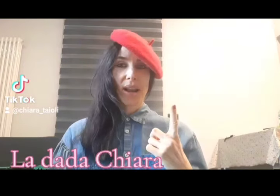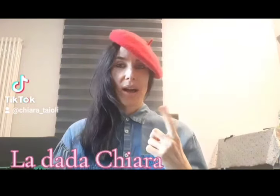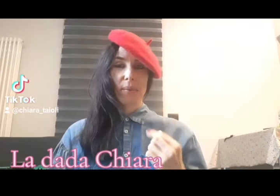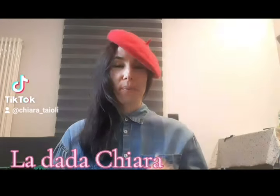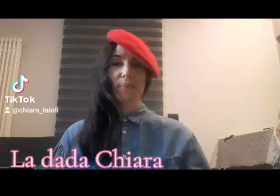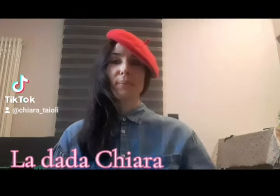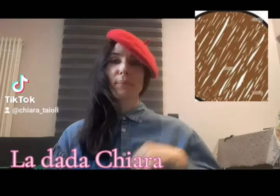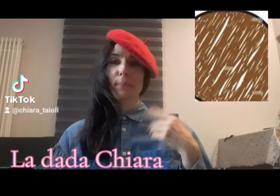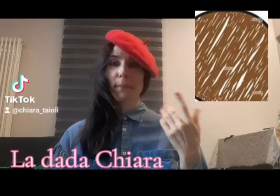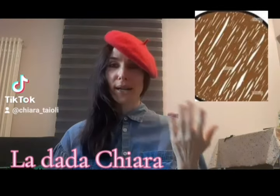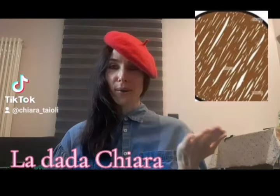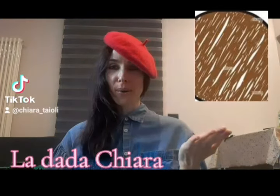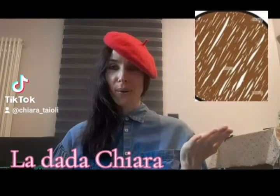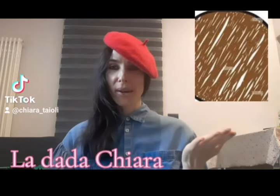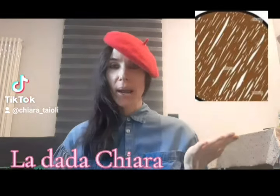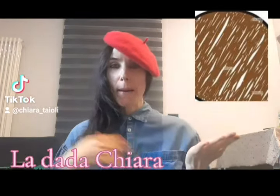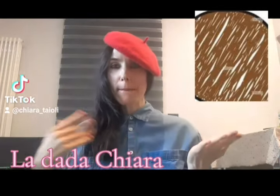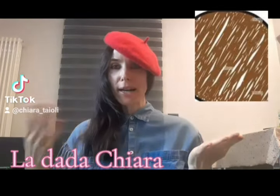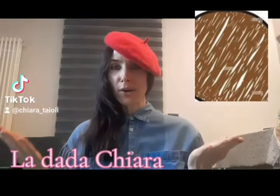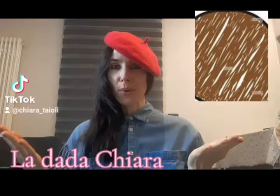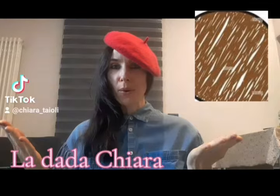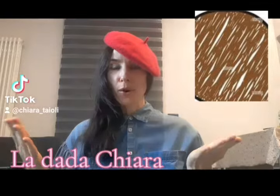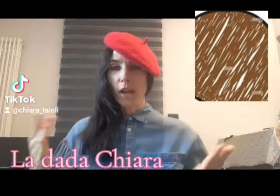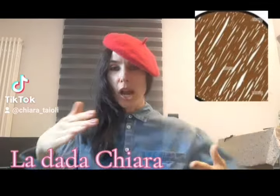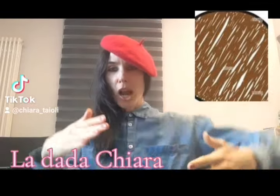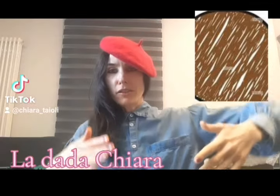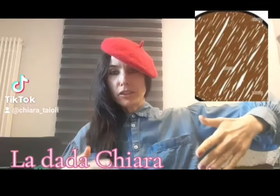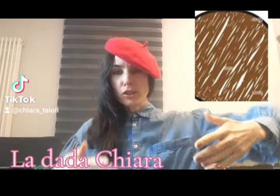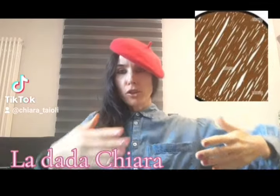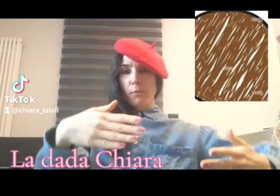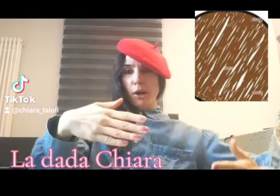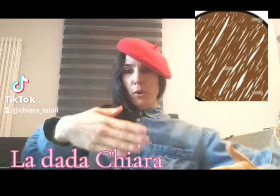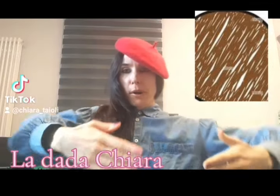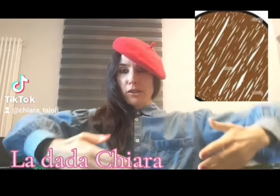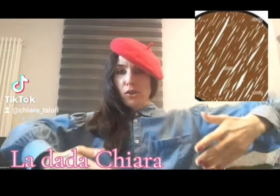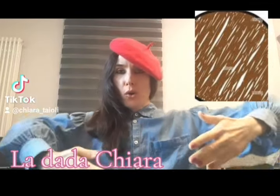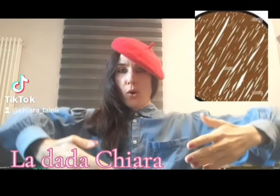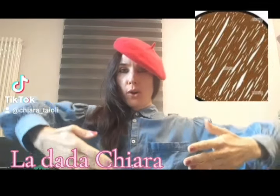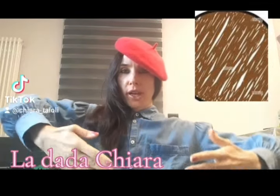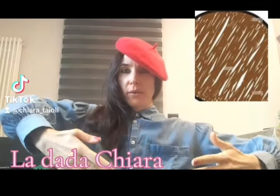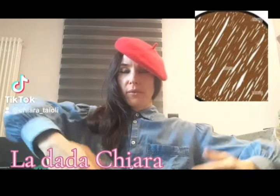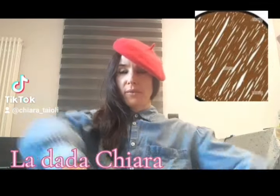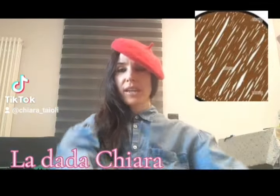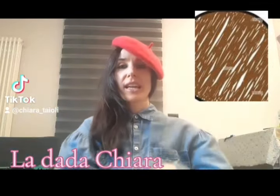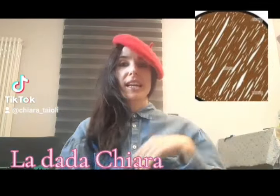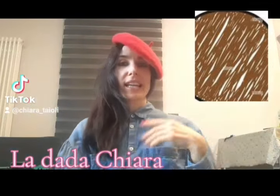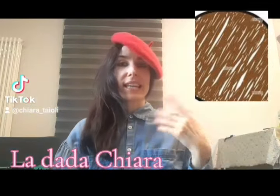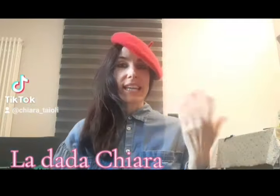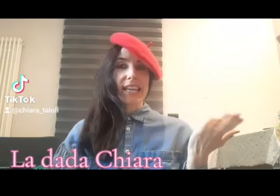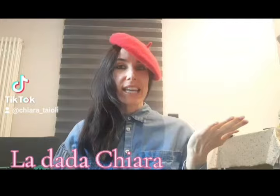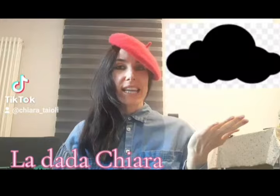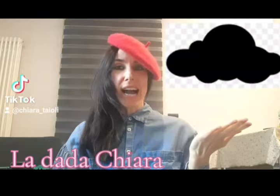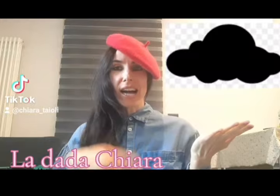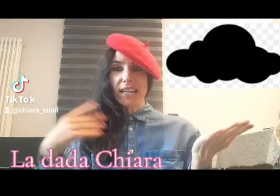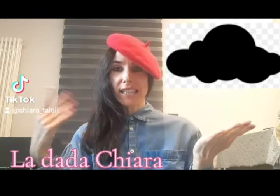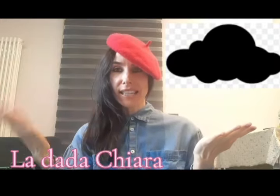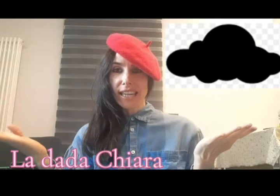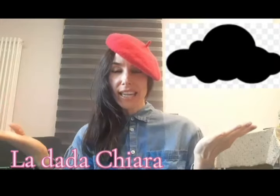sola. Marrone, marrone, è il vestito del mago pancione. Nera,